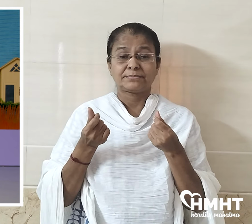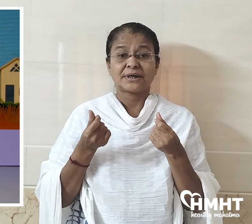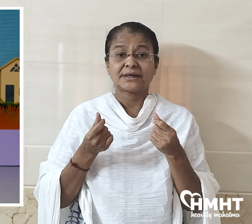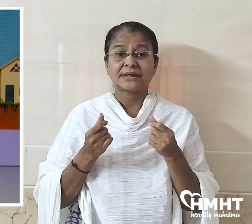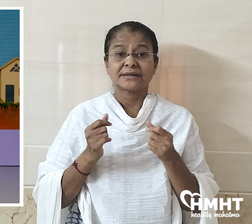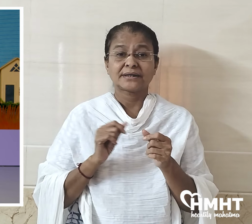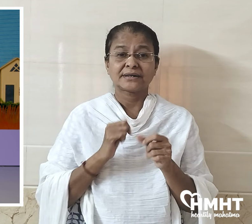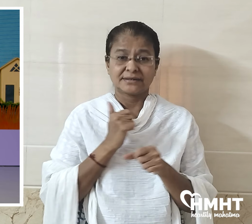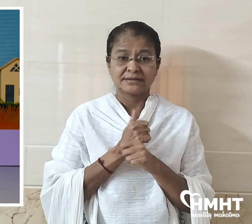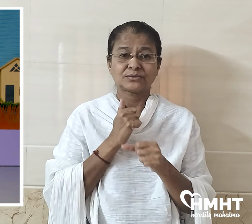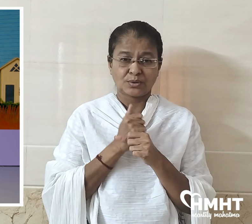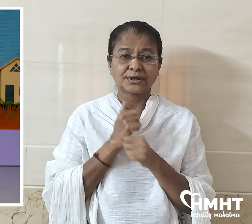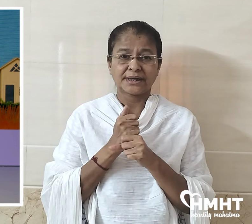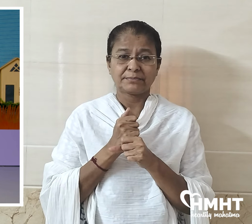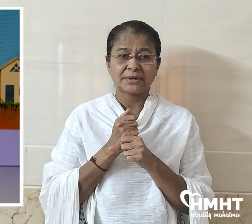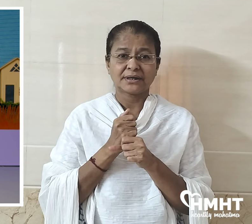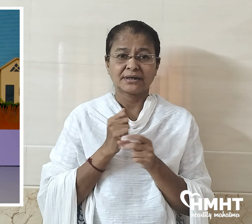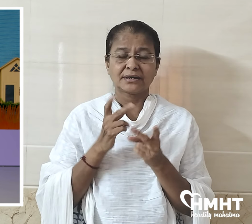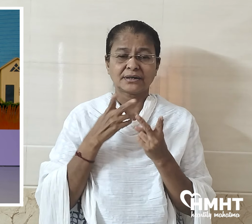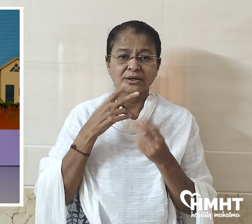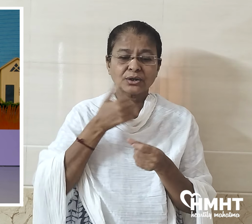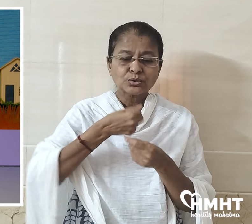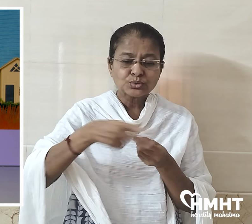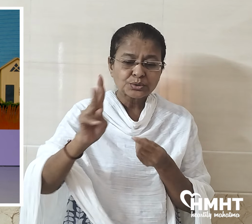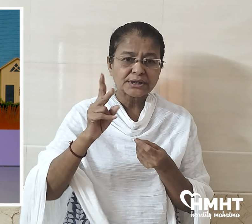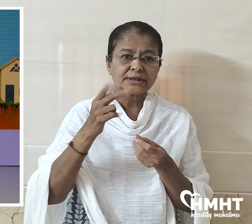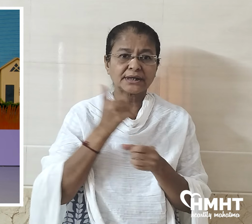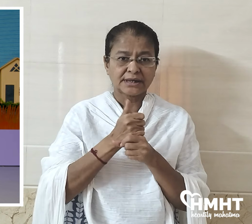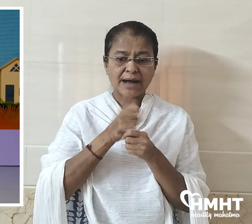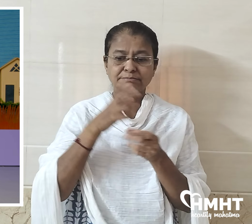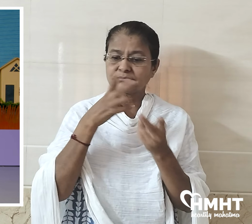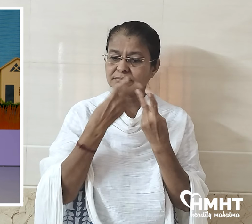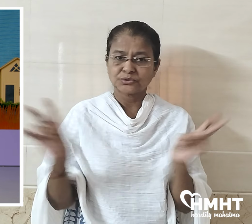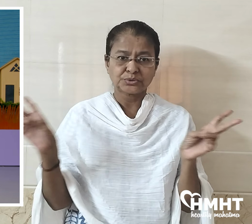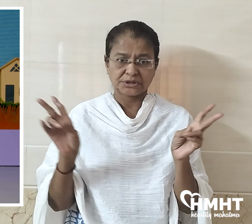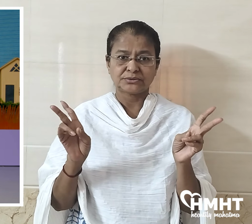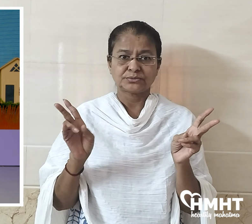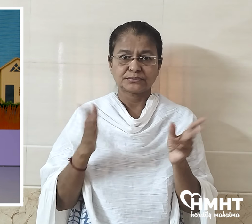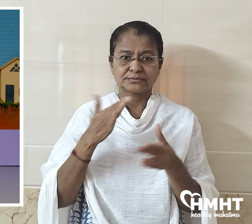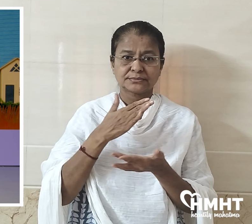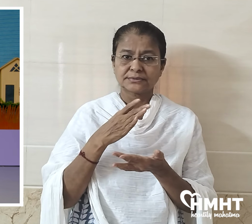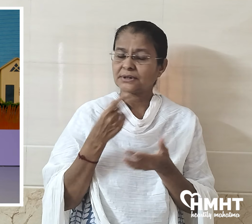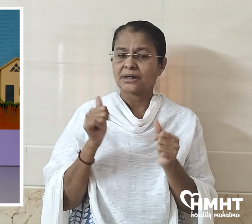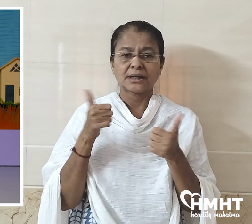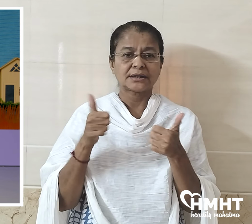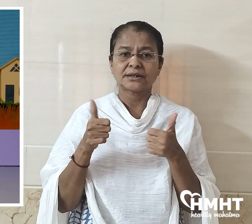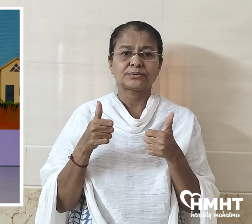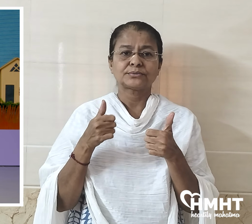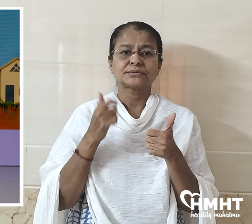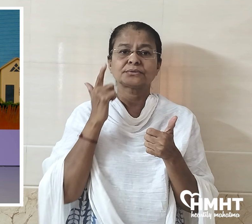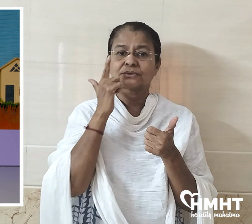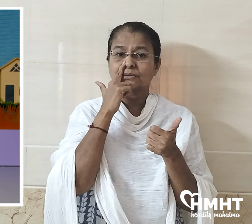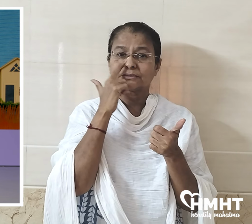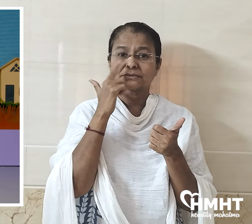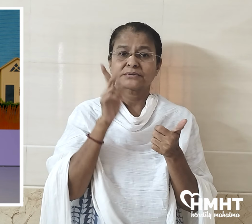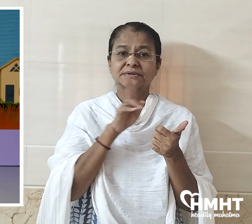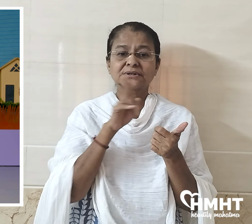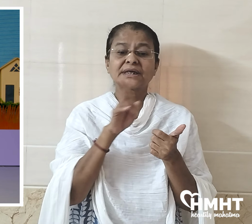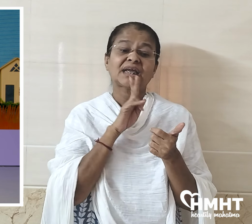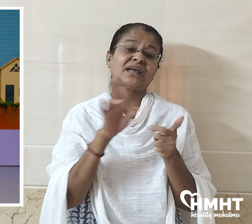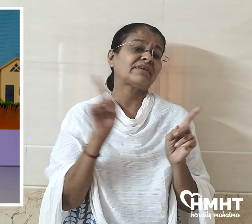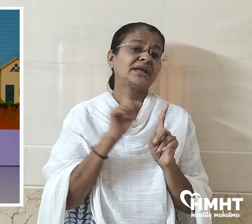માટે કે નોકરી ધંધામાં પ્રોબ્લેમ આવ્યા, હસબન્ડે નોકરી છૂટી ગઈ તો તમારા વેચતા જ નથી, તમારામાં આવડત જ નથી, તમે કમાઈ